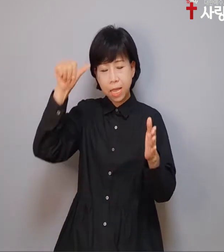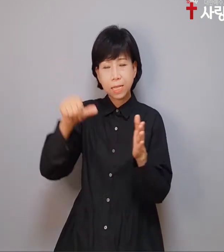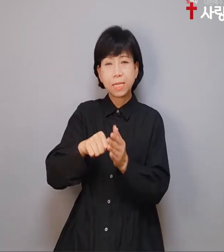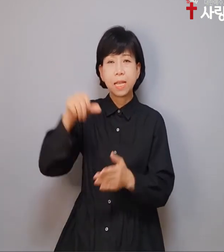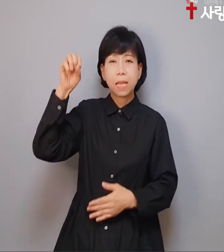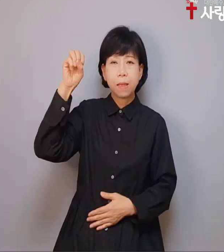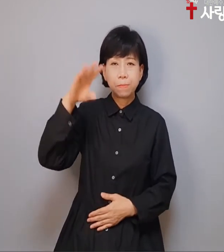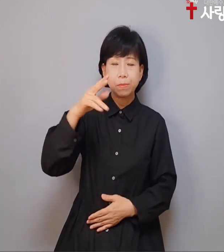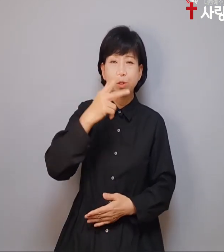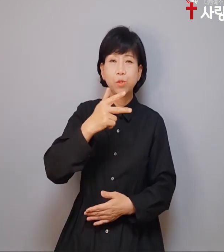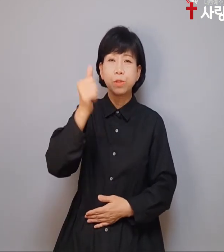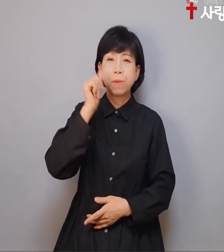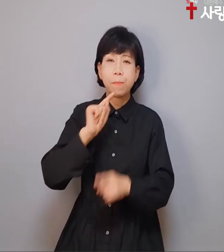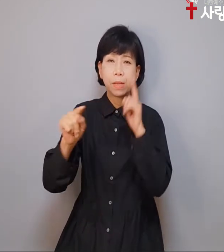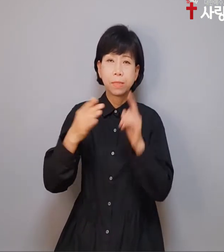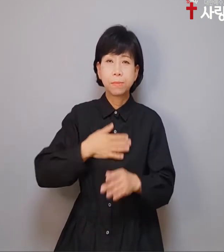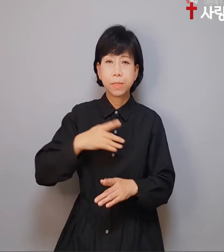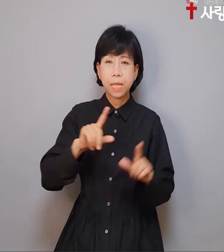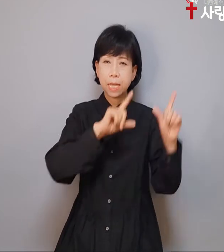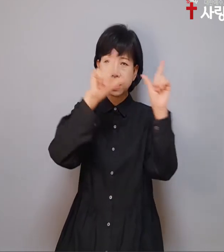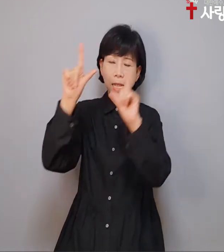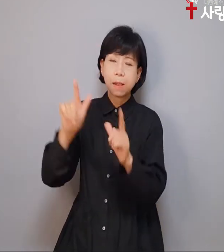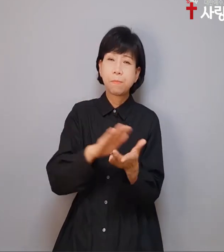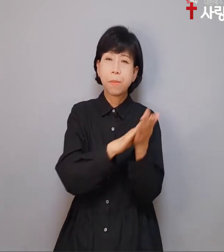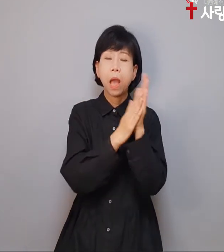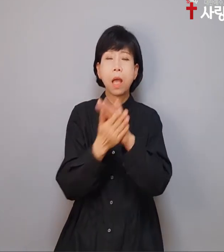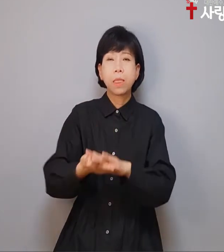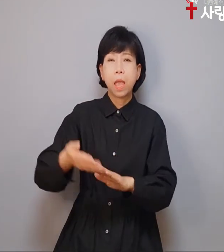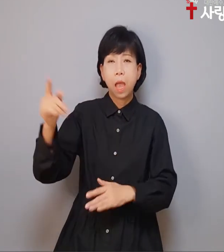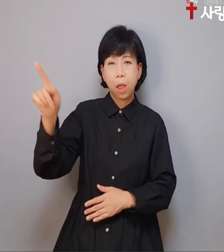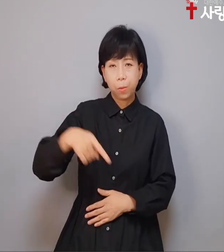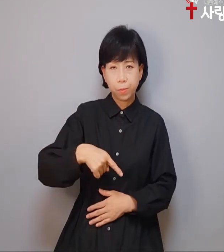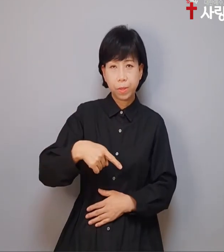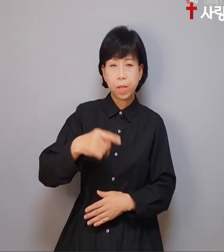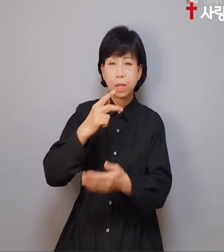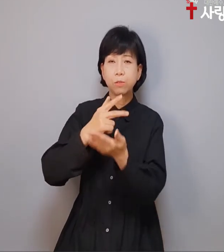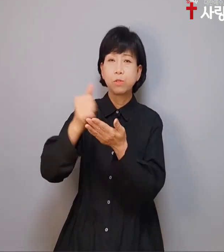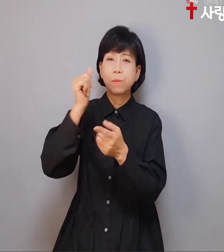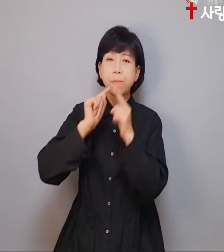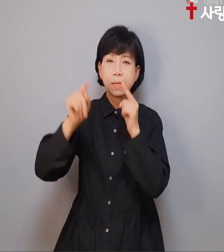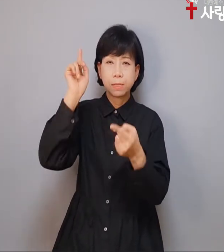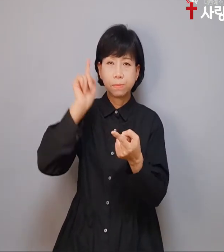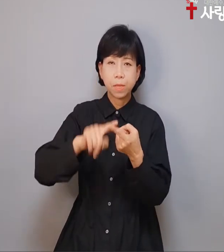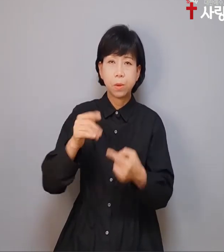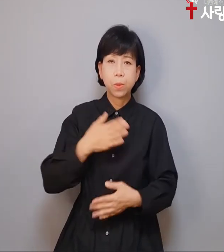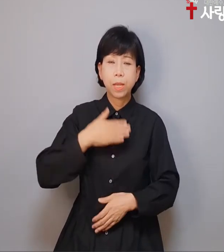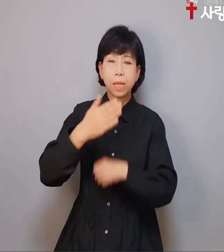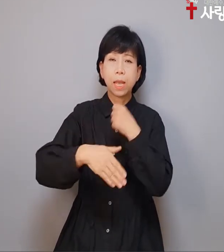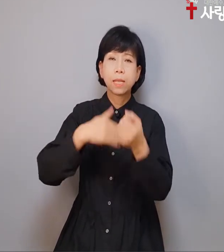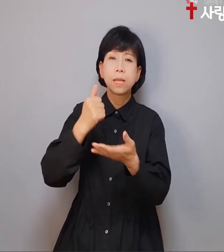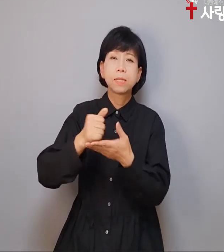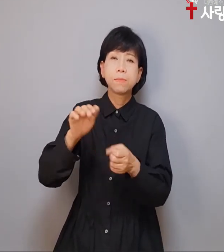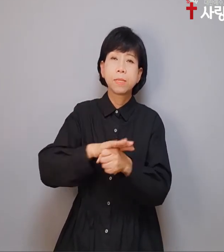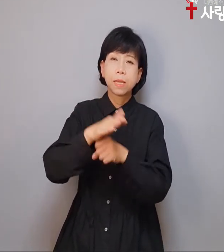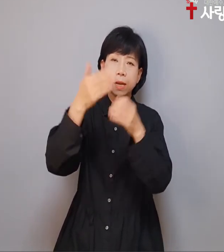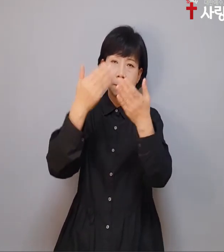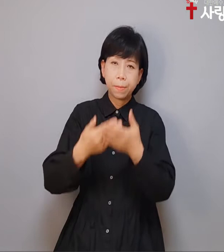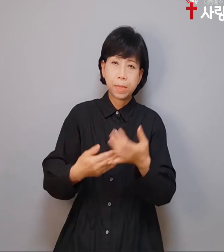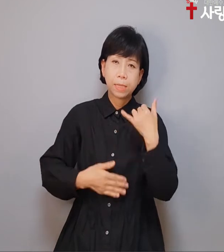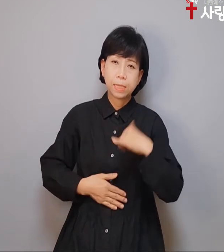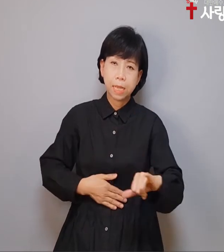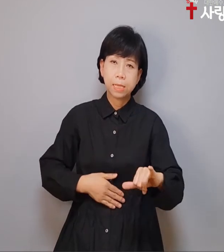빛입니다. 주의 말씀은 내 삶을 변화시킵니다. 주께서 말씀하신 대로 나는 하나님의